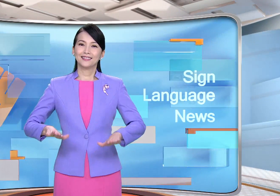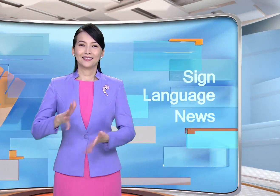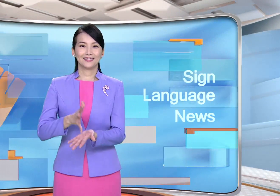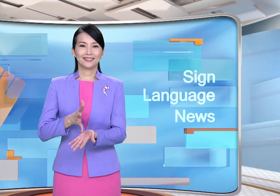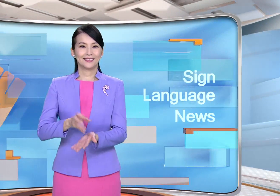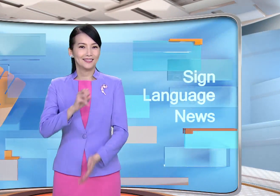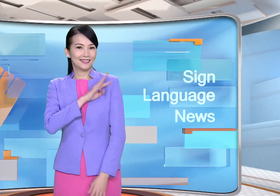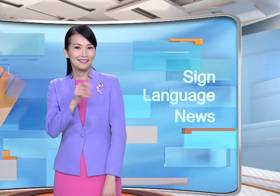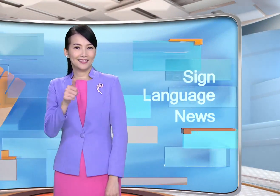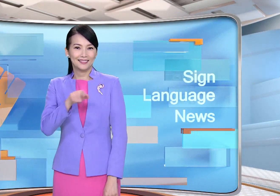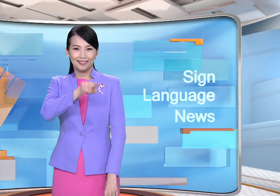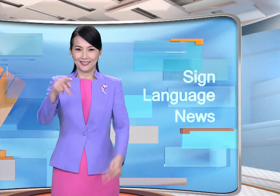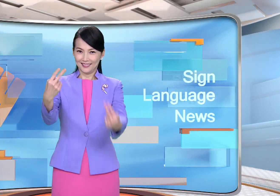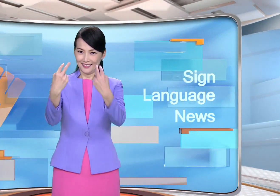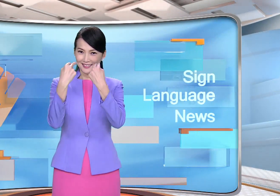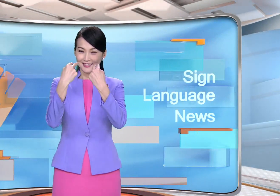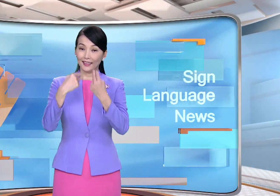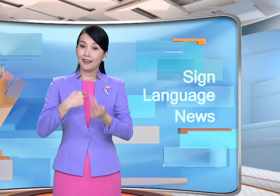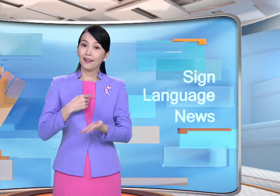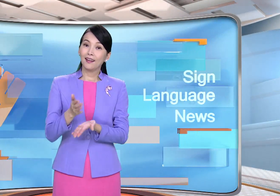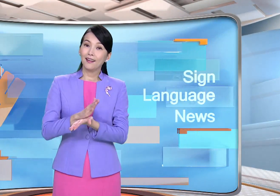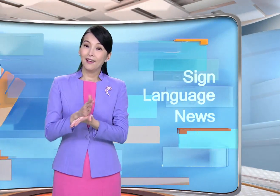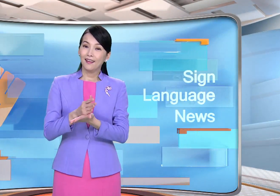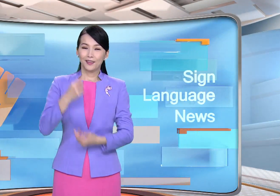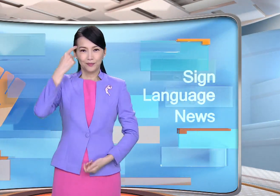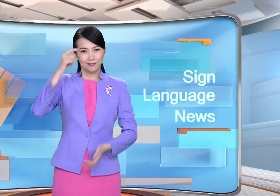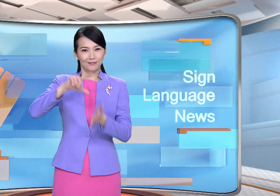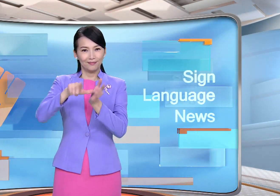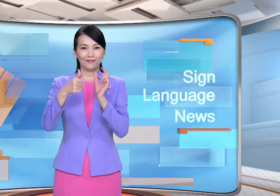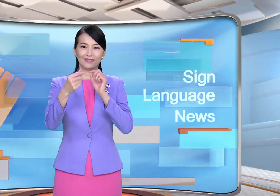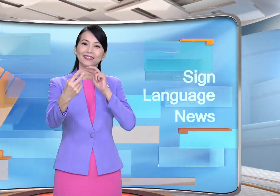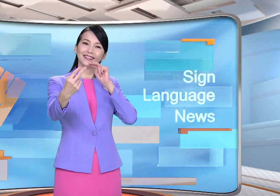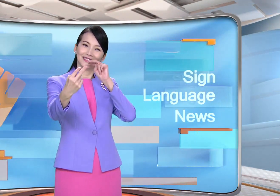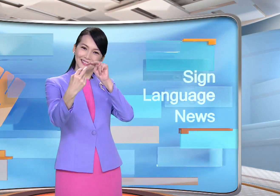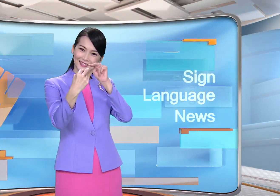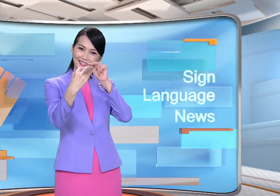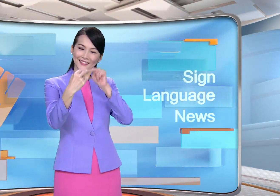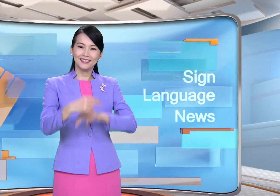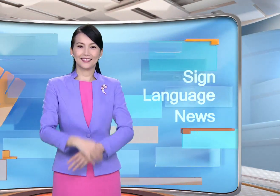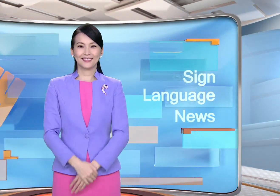感谢您收看这一节的公视手语新闻，我是王小舒，明天同一时间再会。